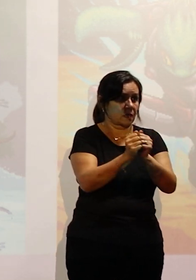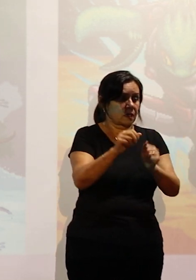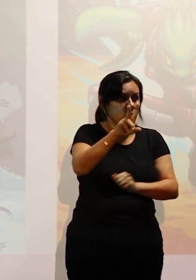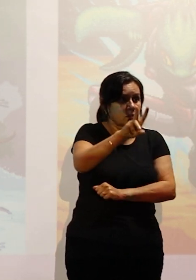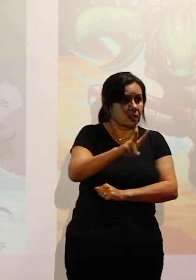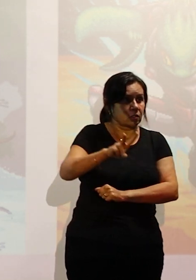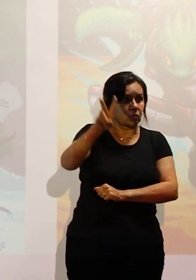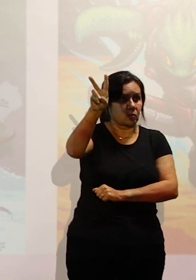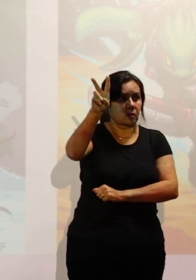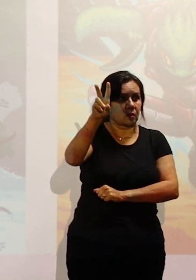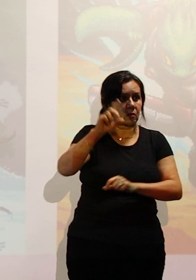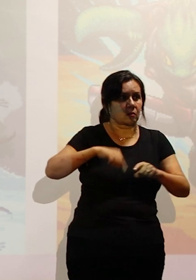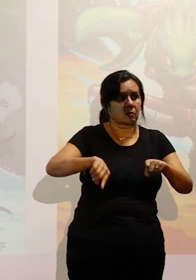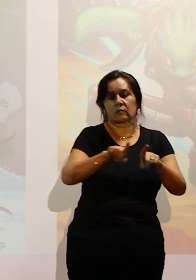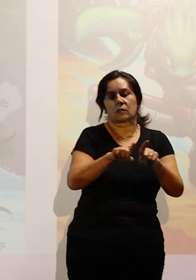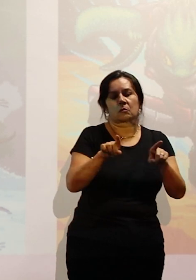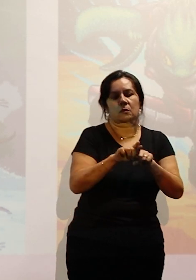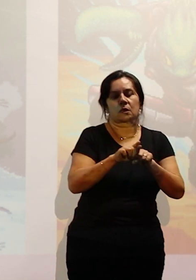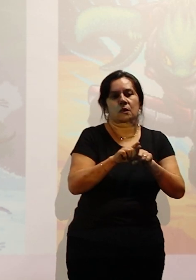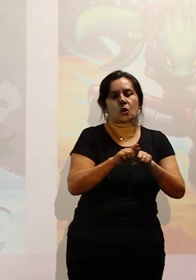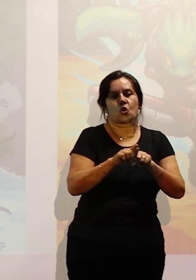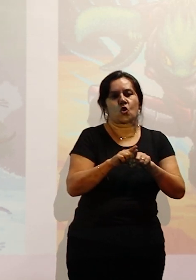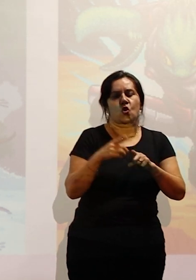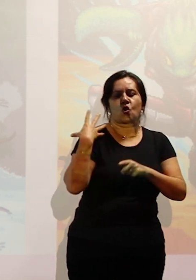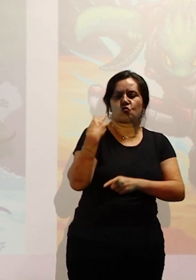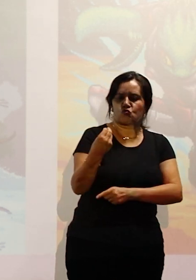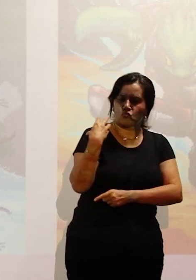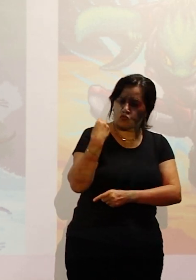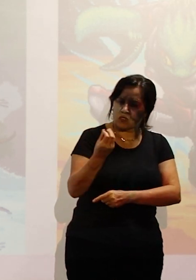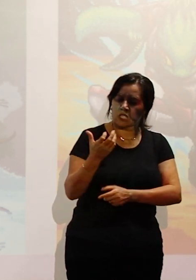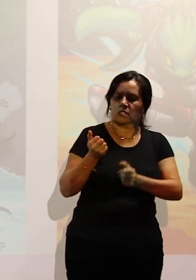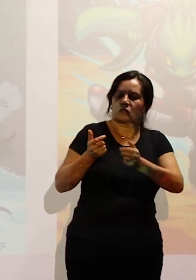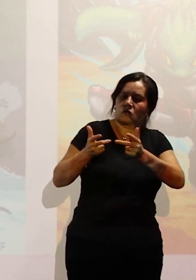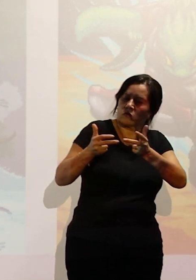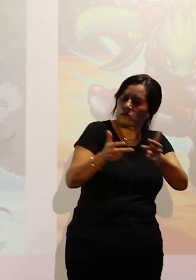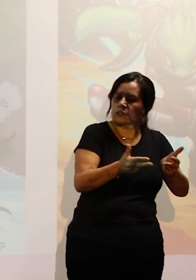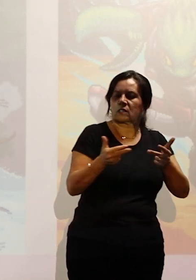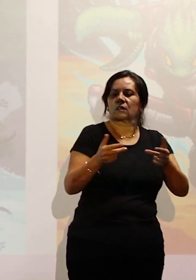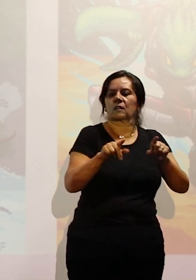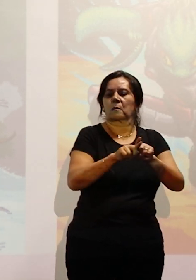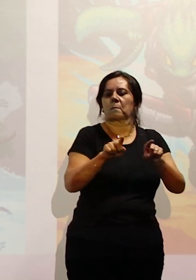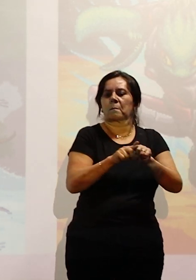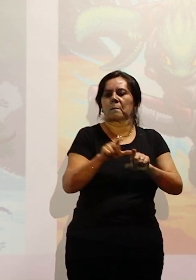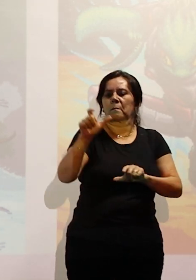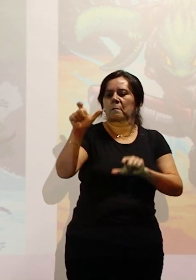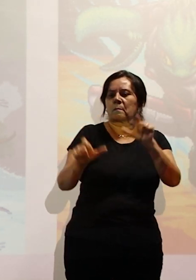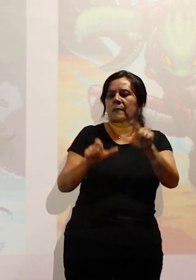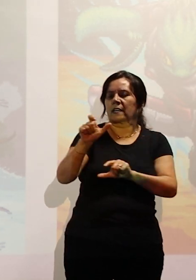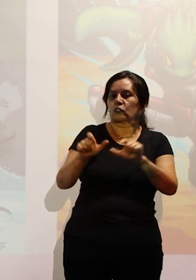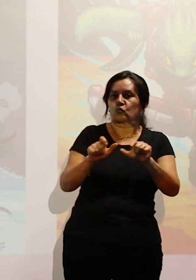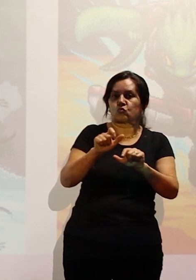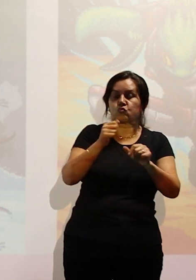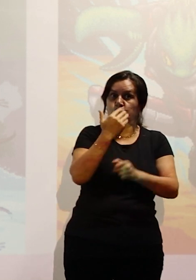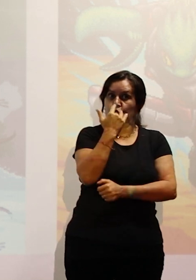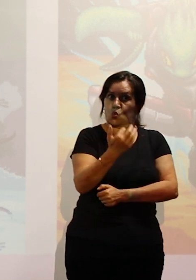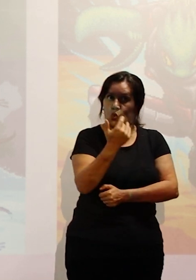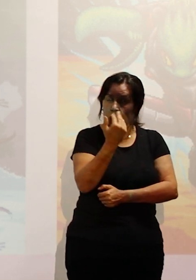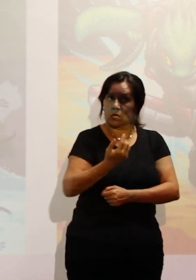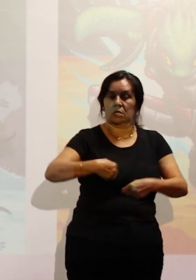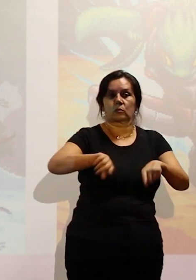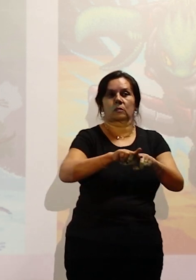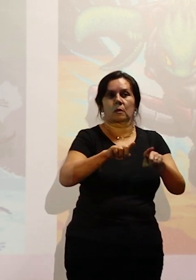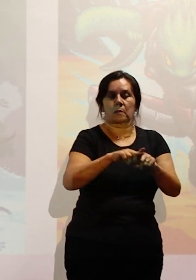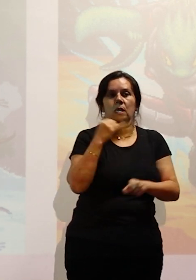sempre puxado um pouco para uma coisa futurista, porque tem a ver com games e tal, então quis também pegar um pouco daquela coisa do neon,